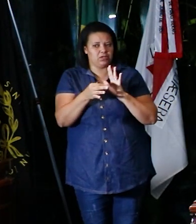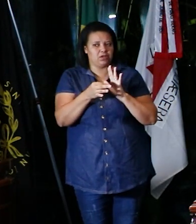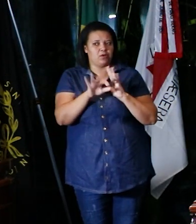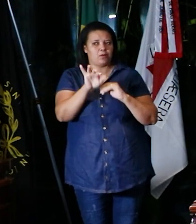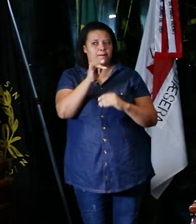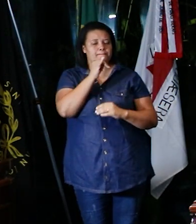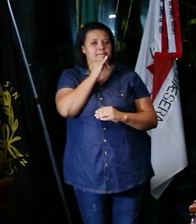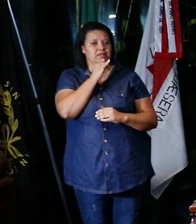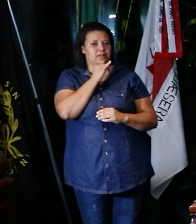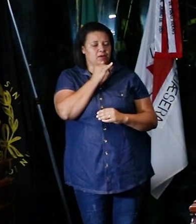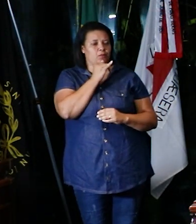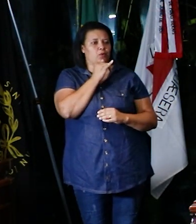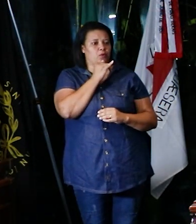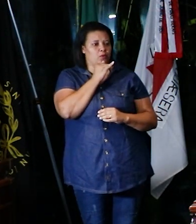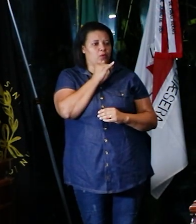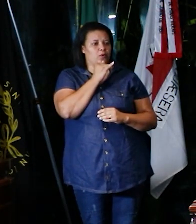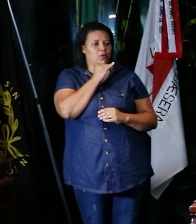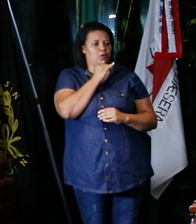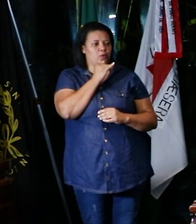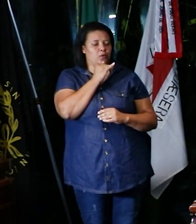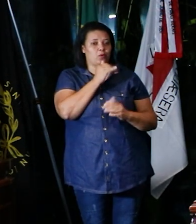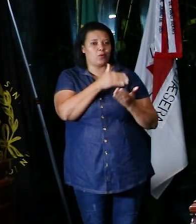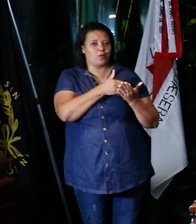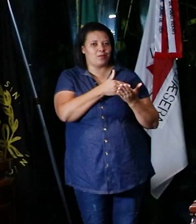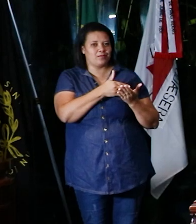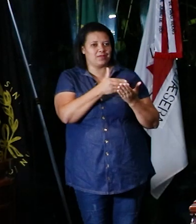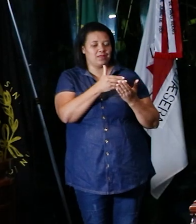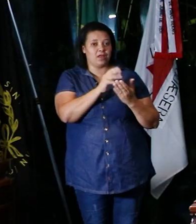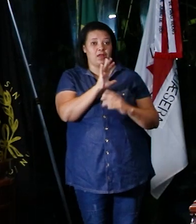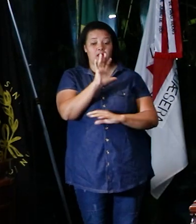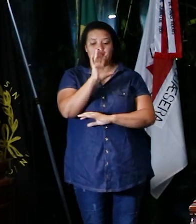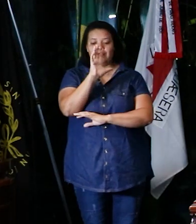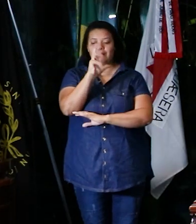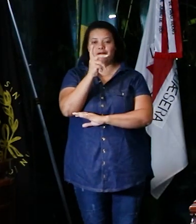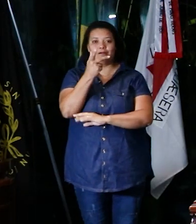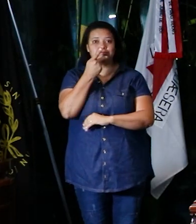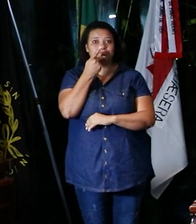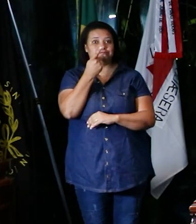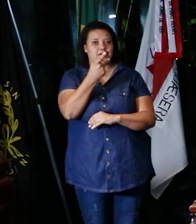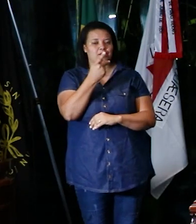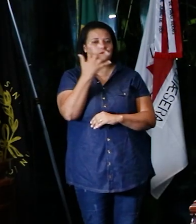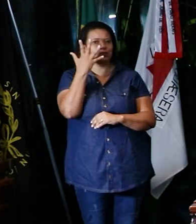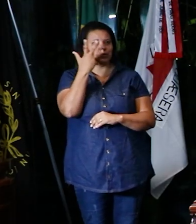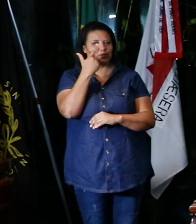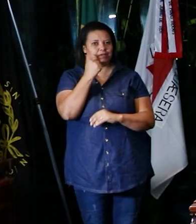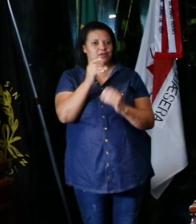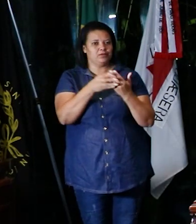por exemplo, a partir de Fala, Amendoeira, que é uma maravilha de livro.